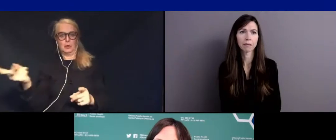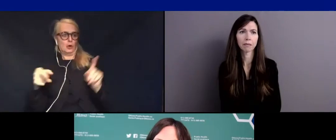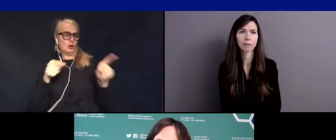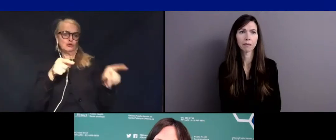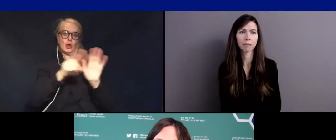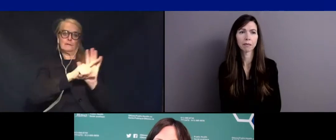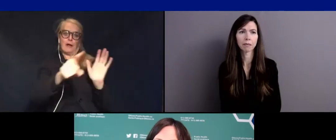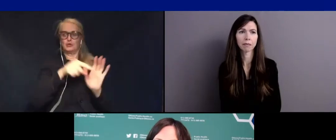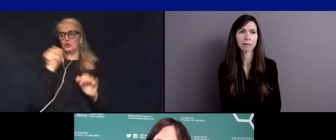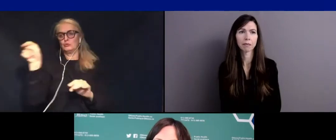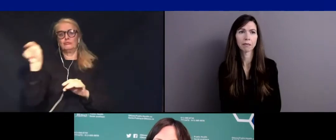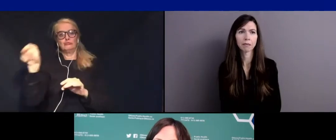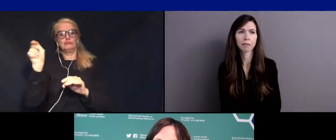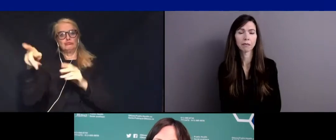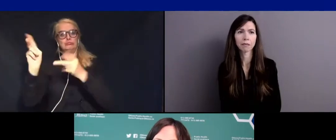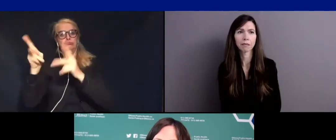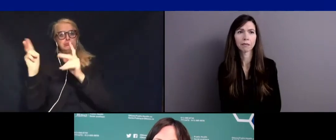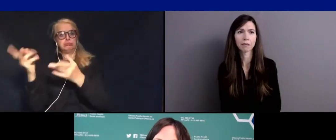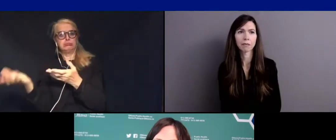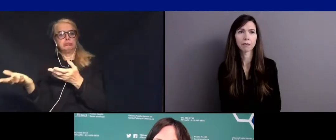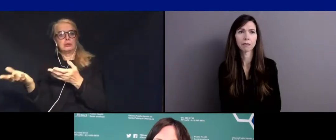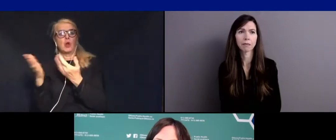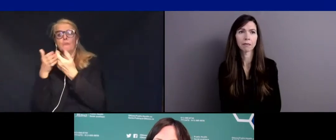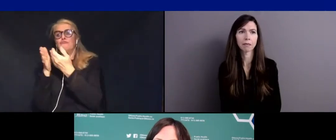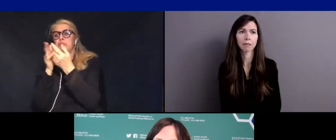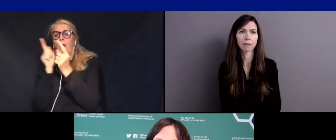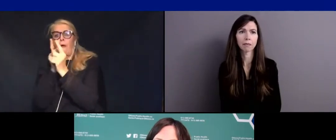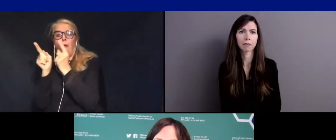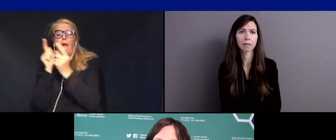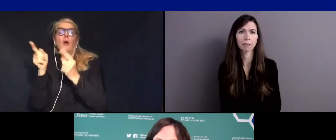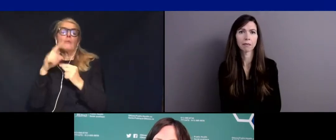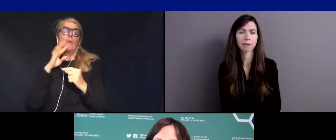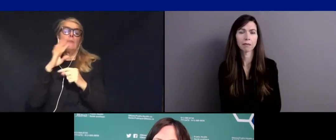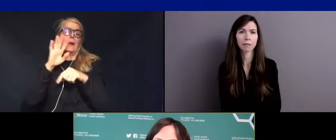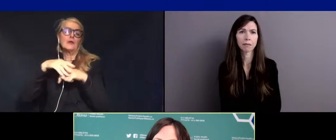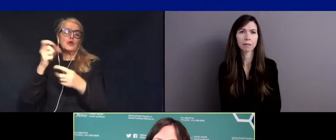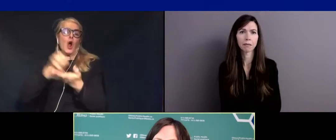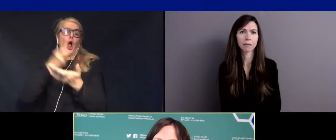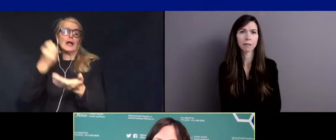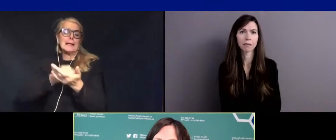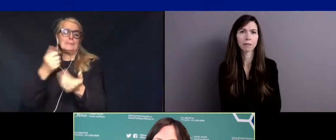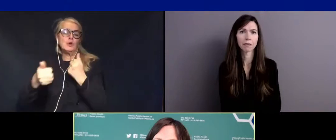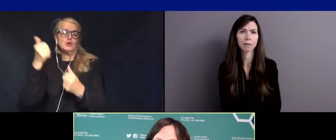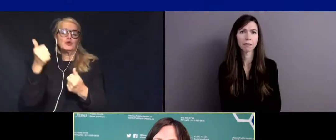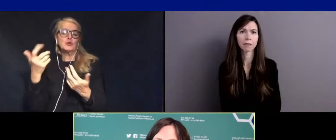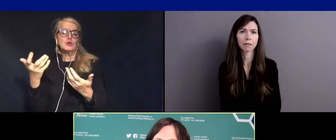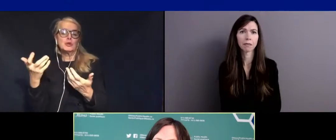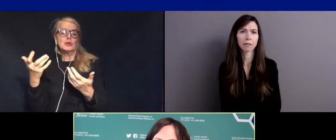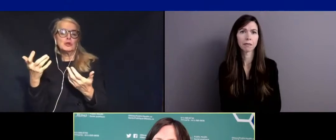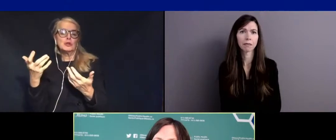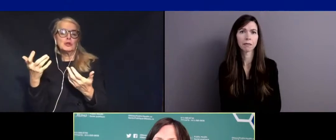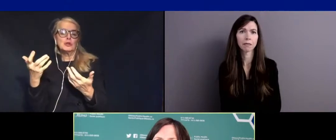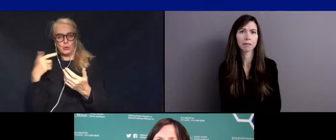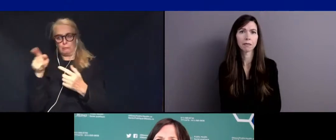côté, mais pas les autres rapprochements? Là. Je parle vraiment plus du hockey organisé, oui.